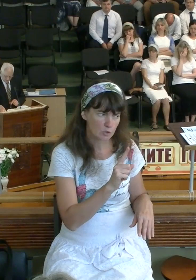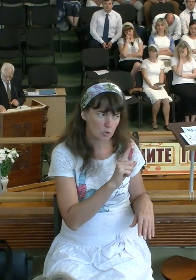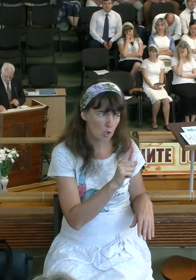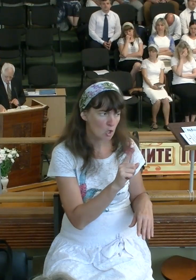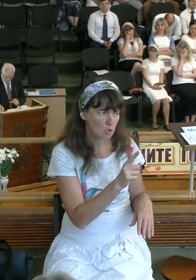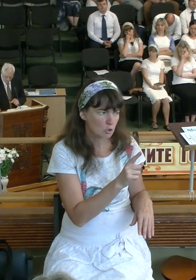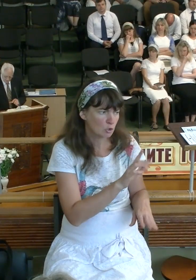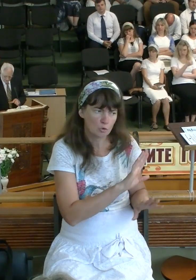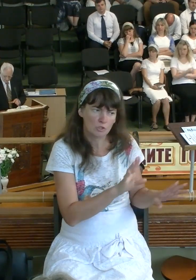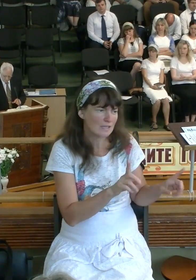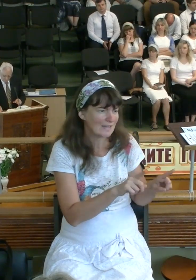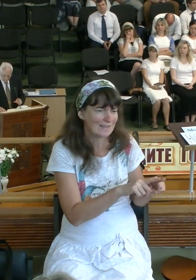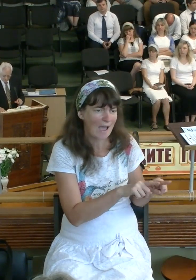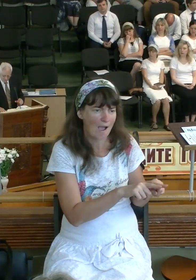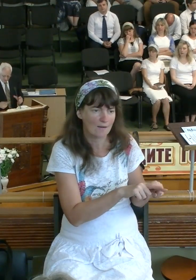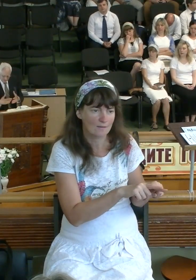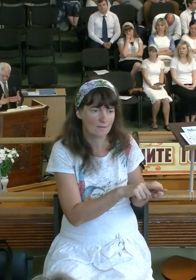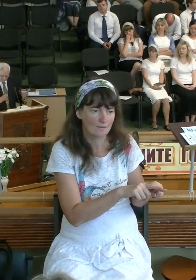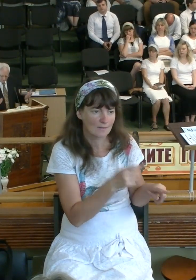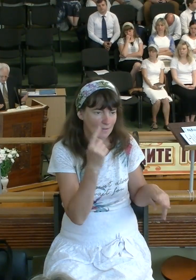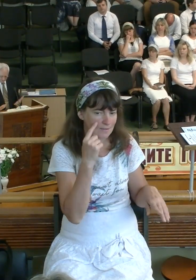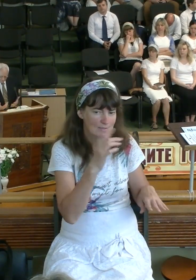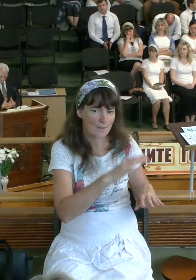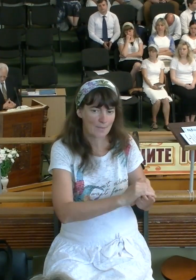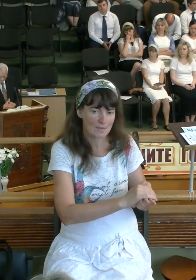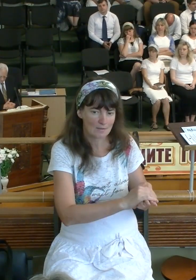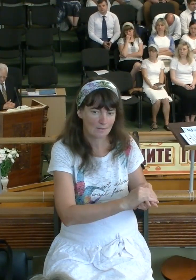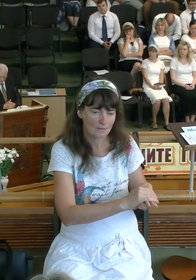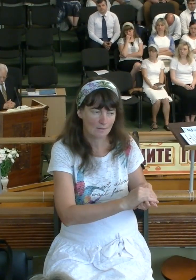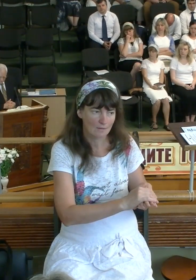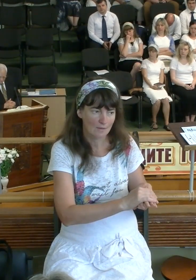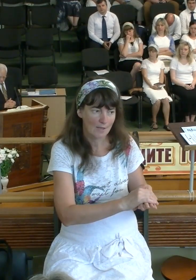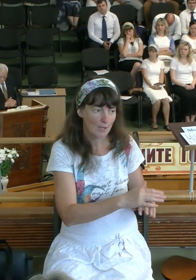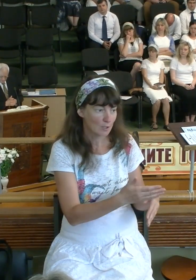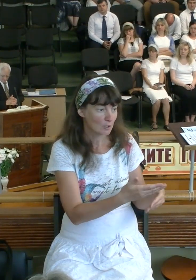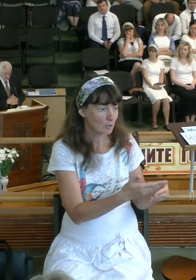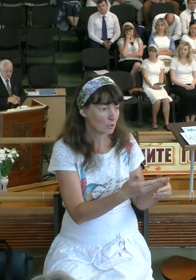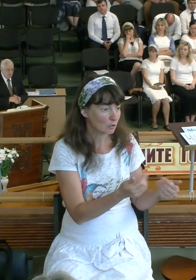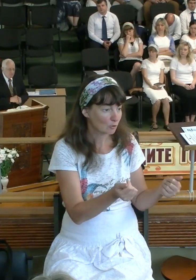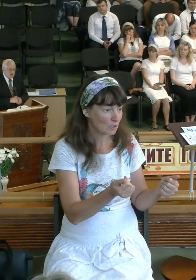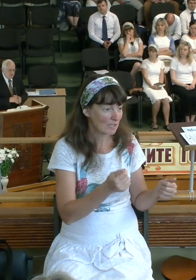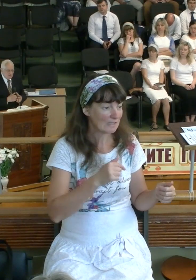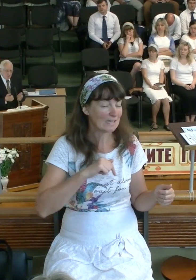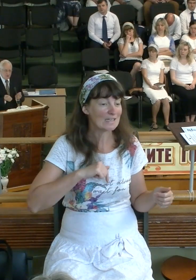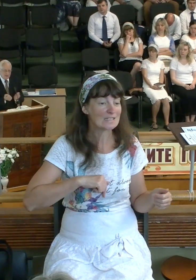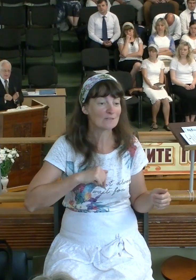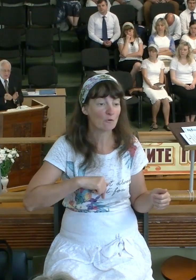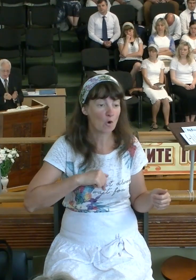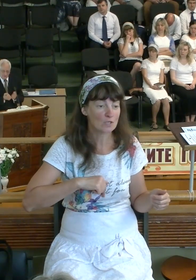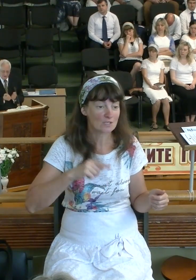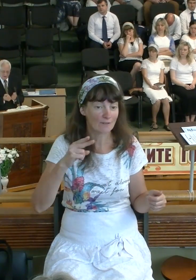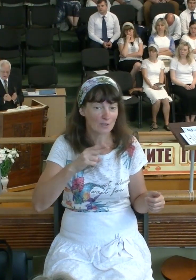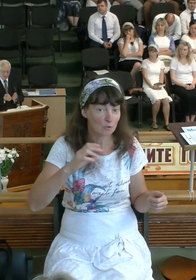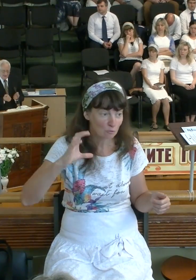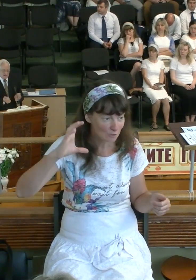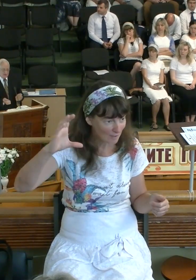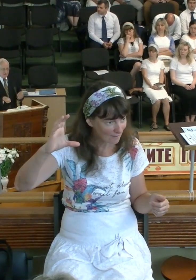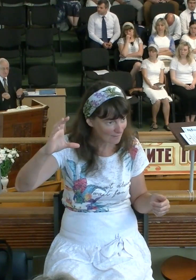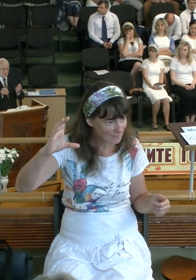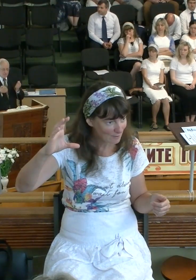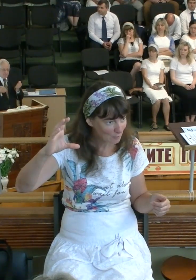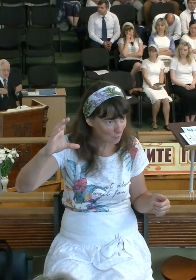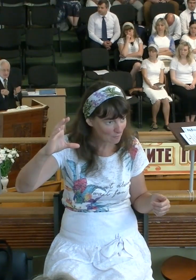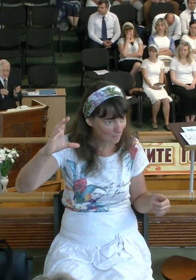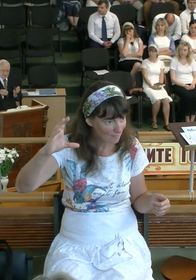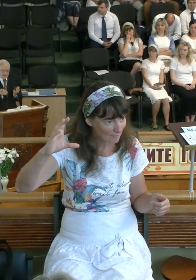друзья дорогие, его качество, его свойства, это, во-первых, Дух Христов.